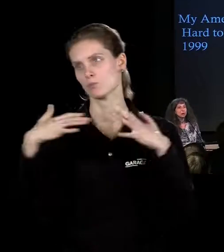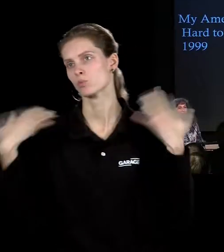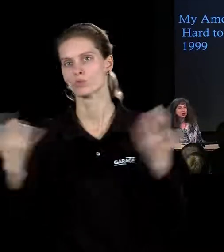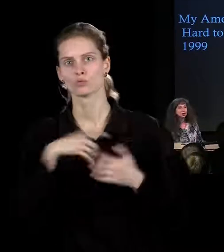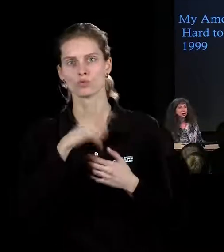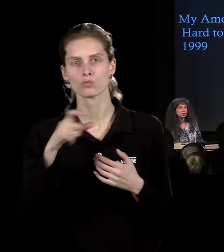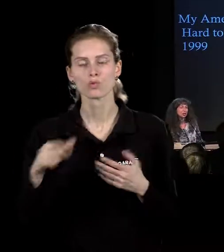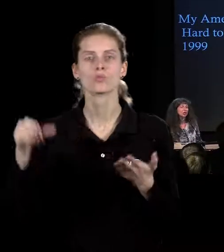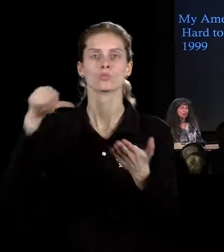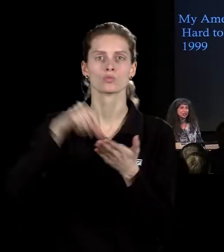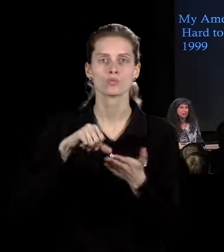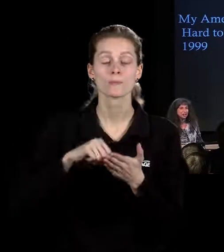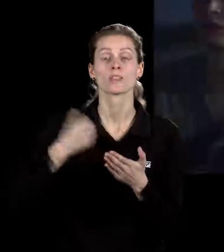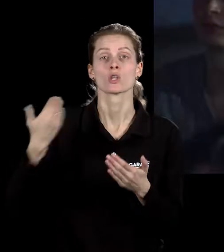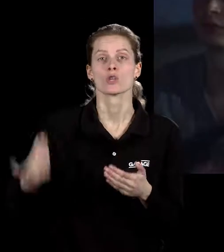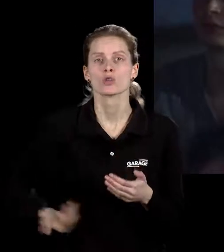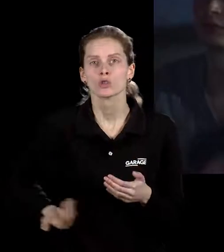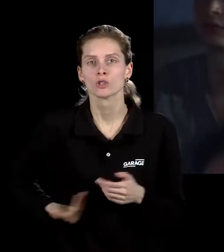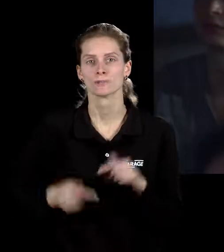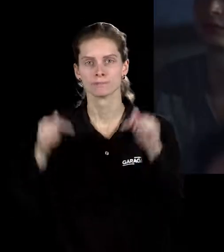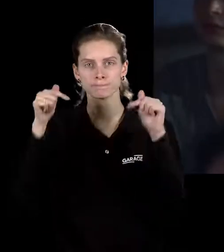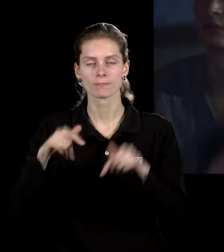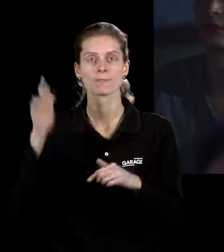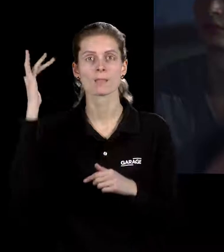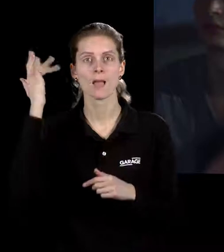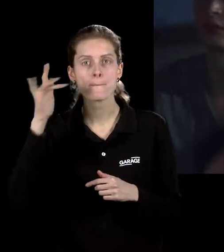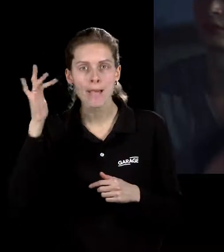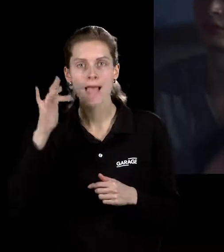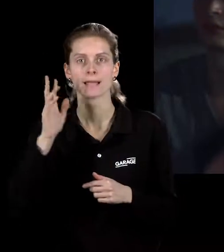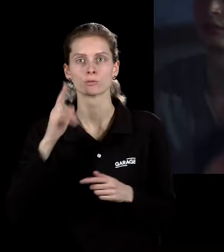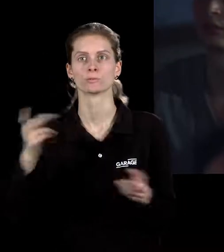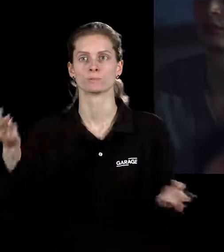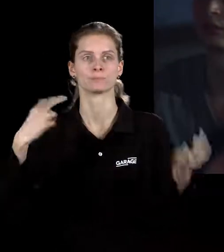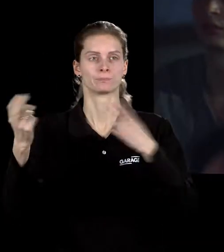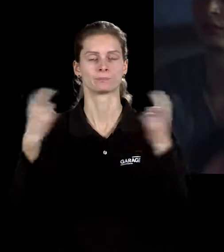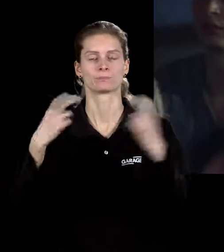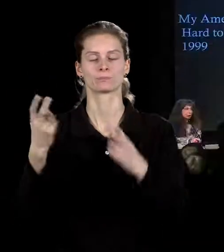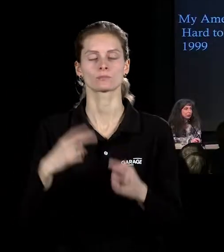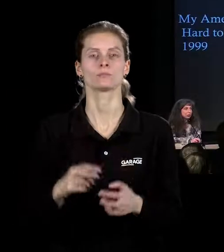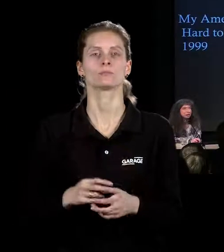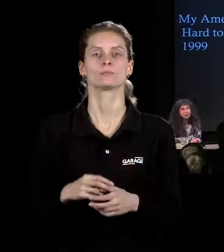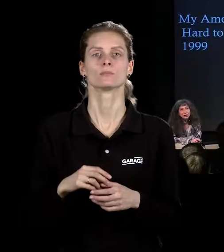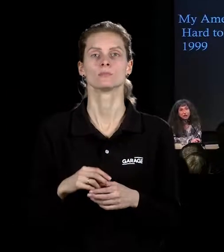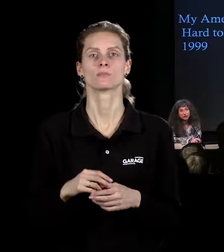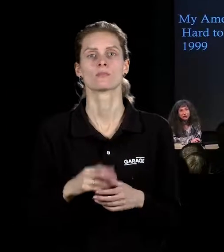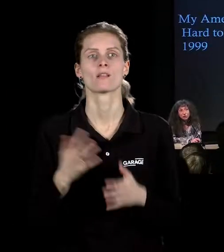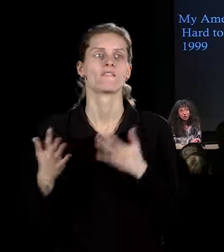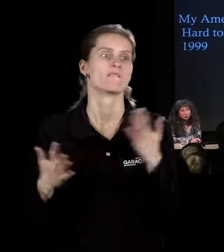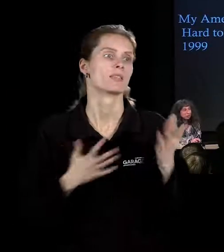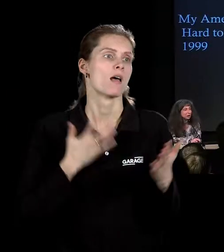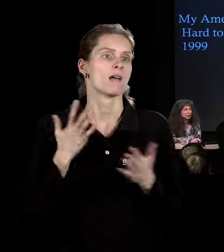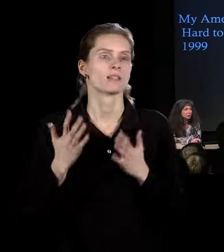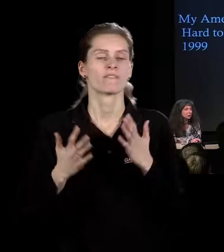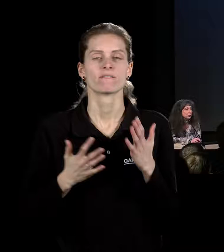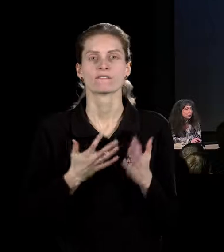Именно жить граждан Америки, с которыми ему важно вступить в эту историю. Источником вдохновения